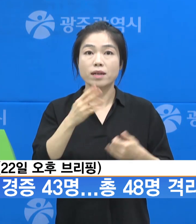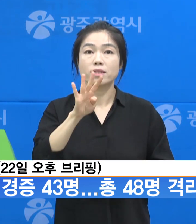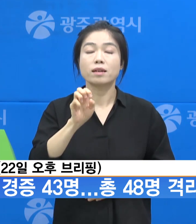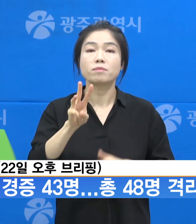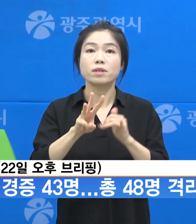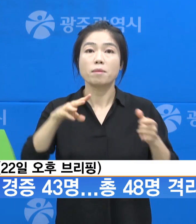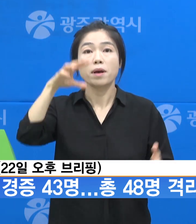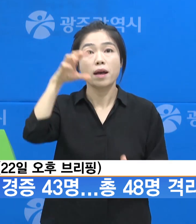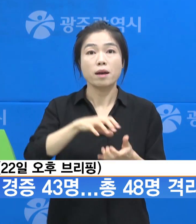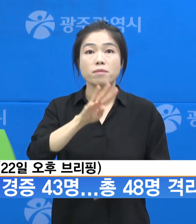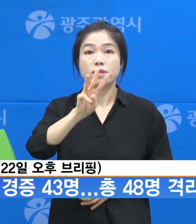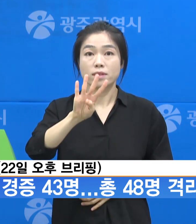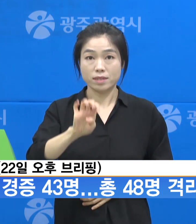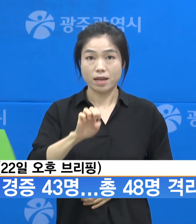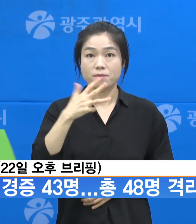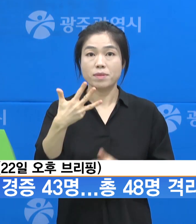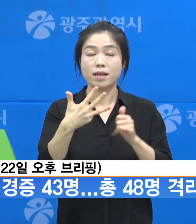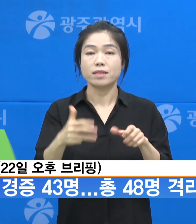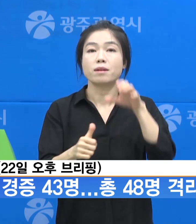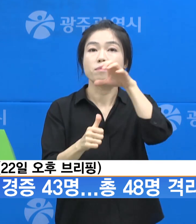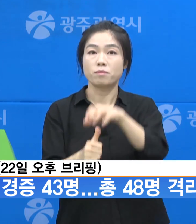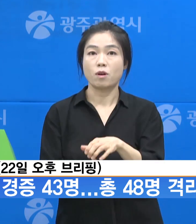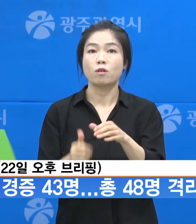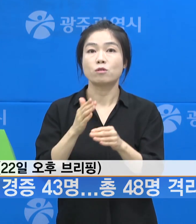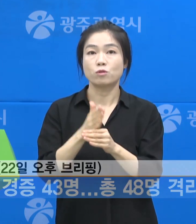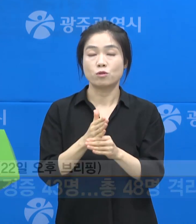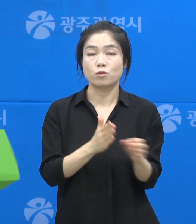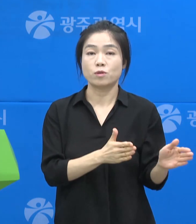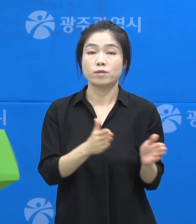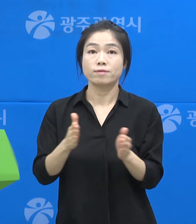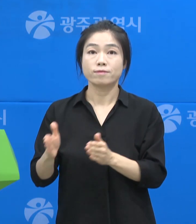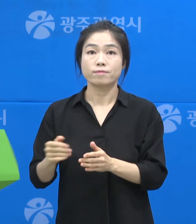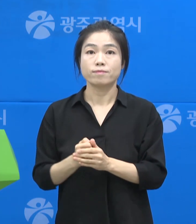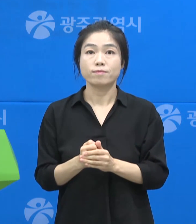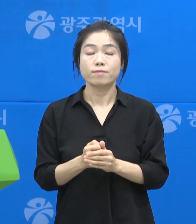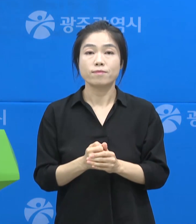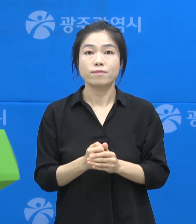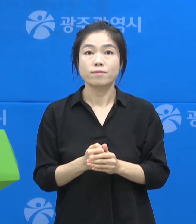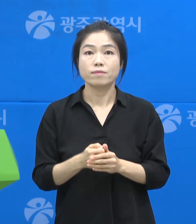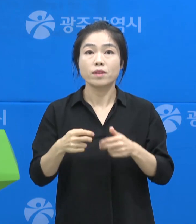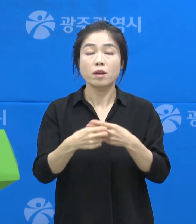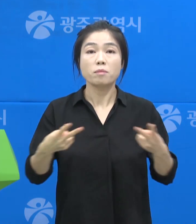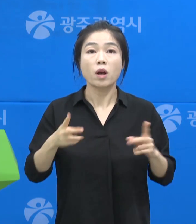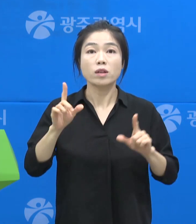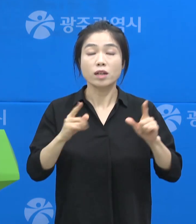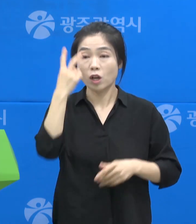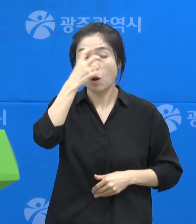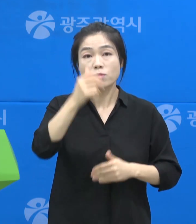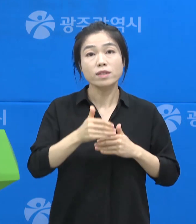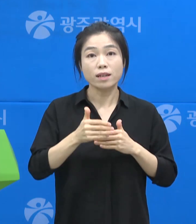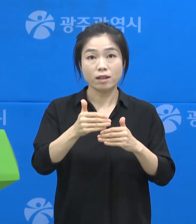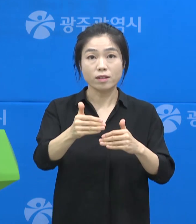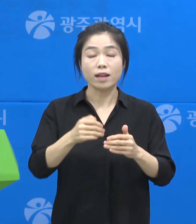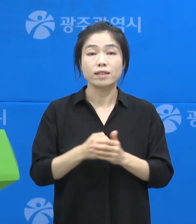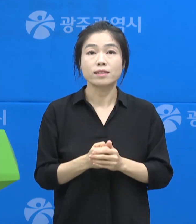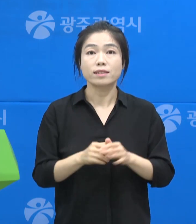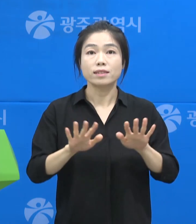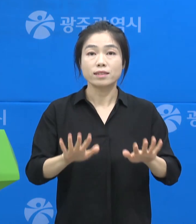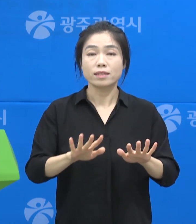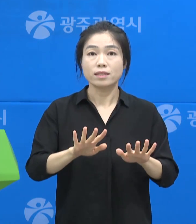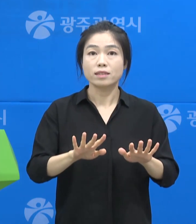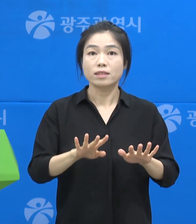43명, 총 48명이 격리되어 있습니다. 다음으로 검사 현황입니다. 검사 현황은